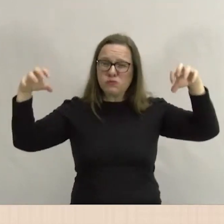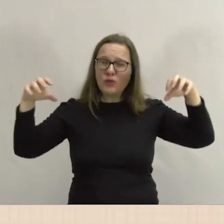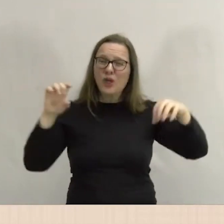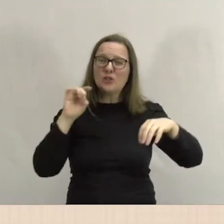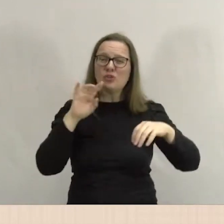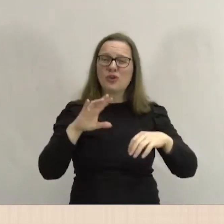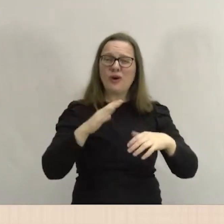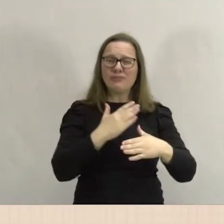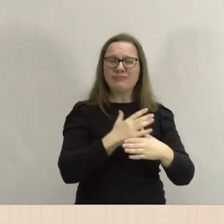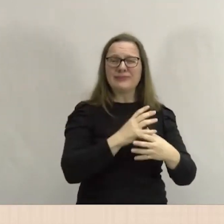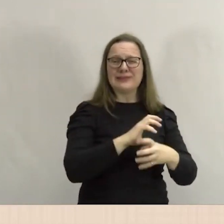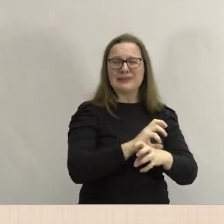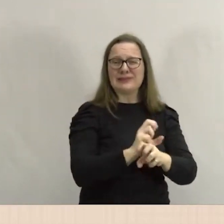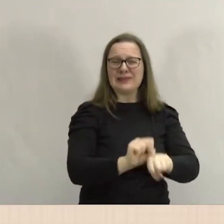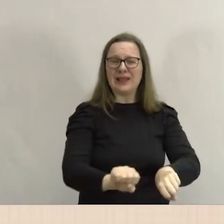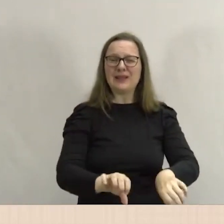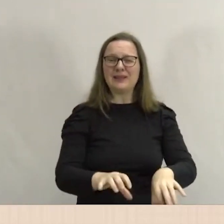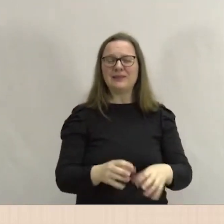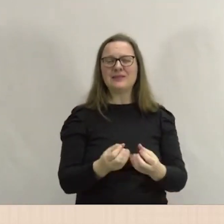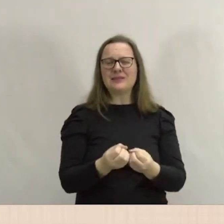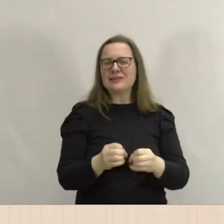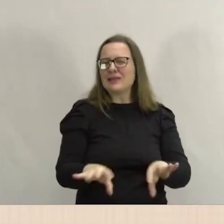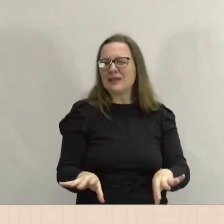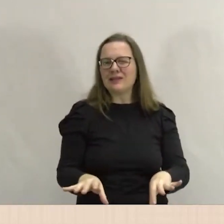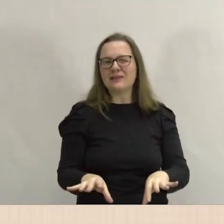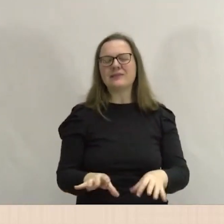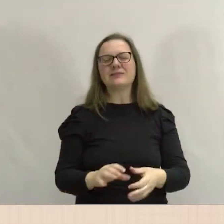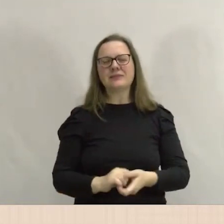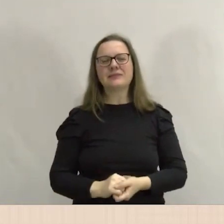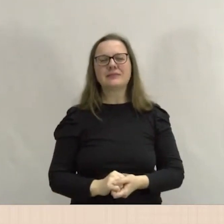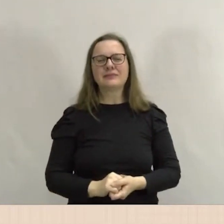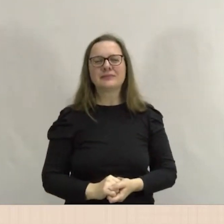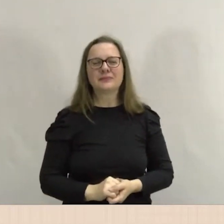Deus está mandando a chuva na hora certa.